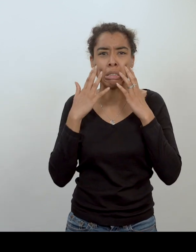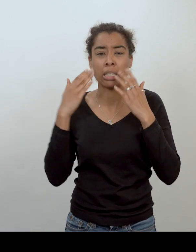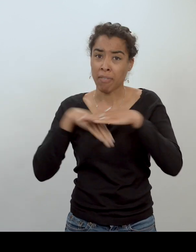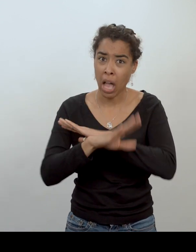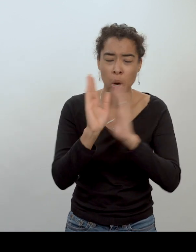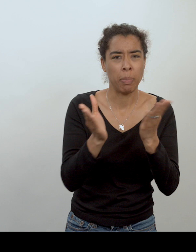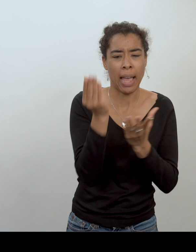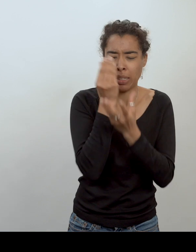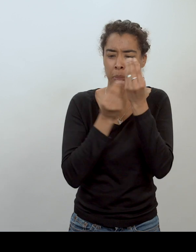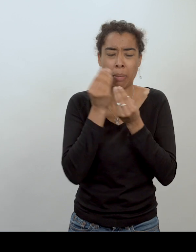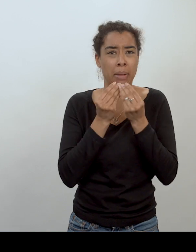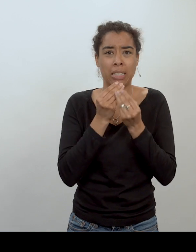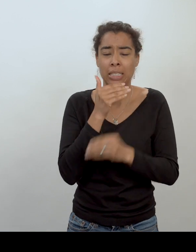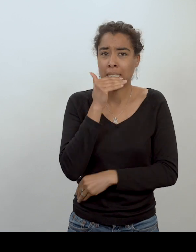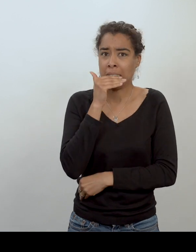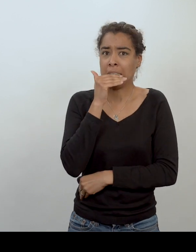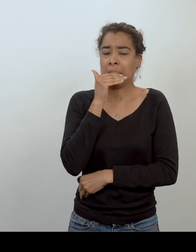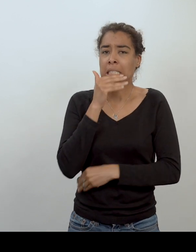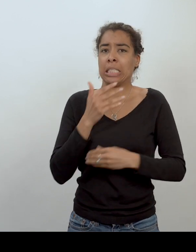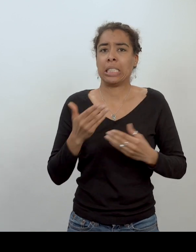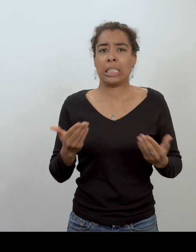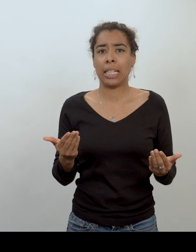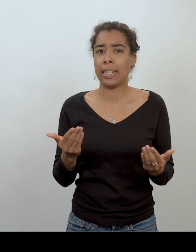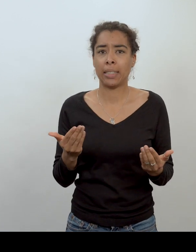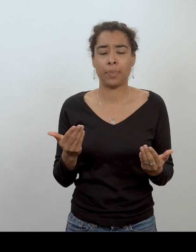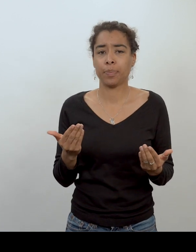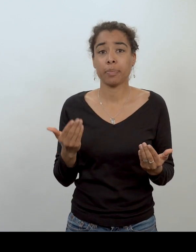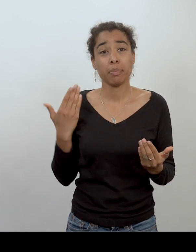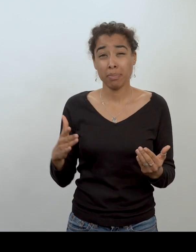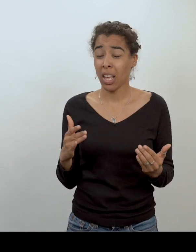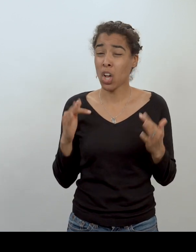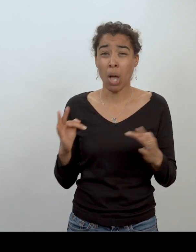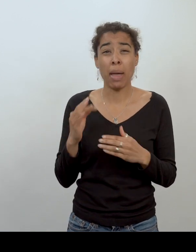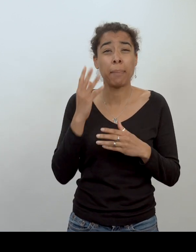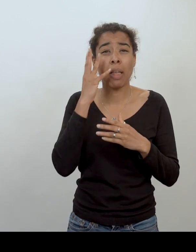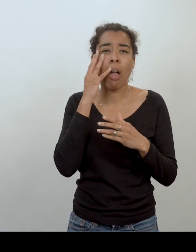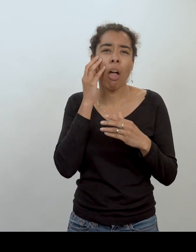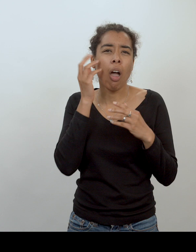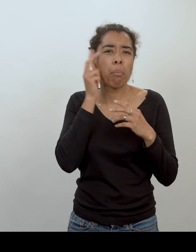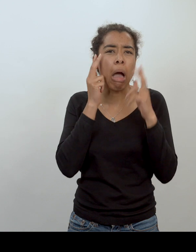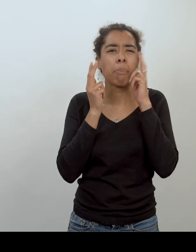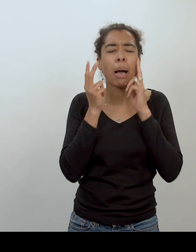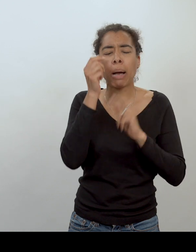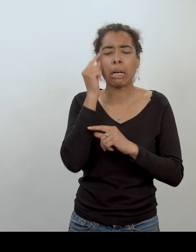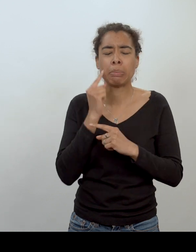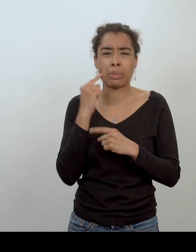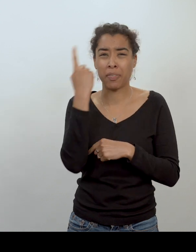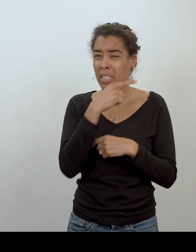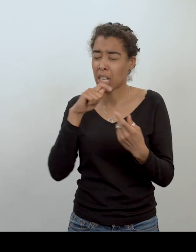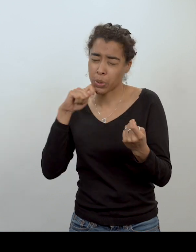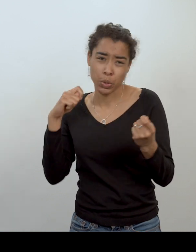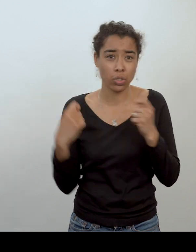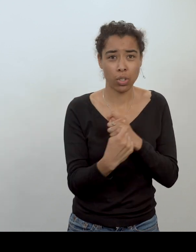de l'hôpital ne la récupèrent que de justesse. Mais elle reste avec d'horribles cicatrices. Elle